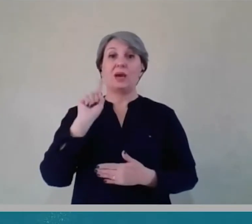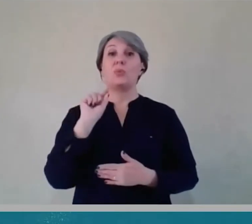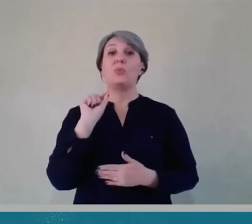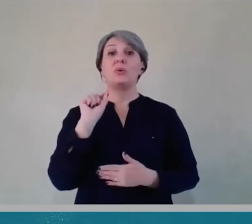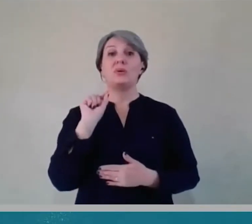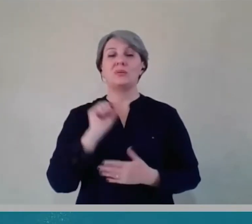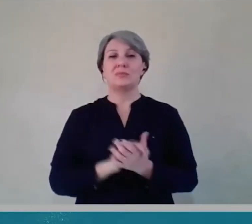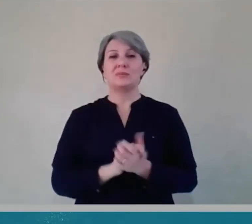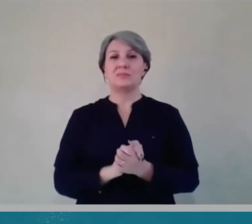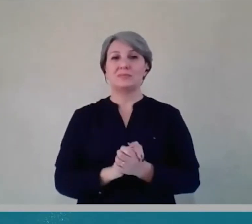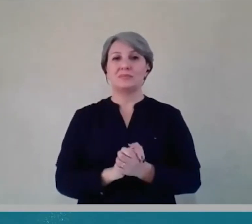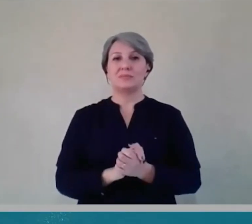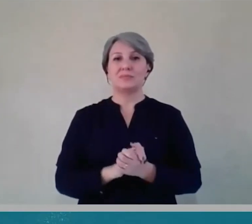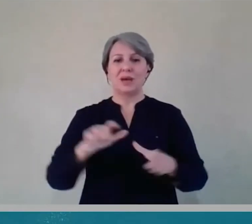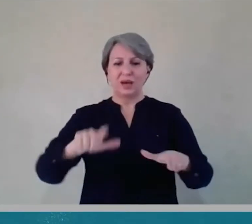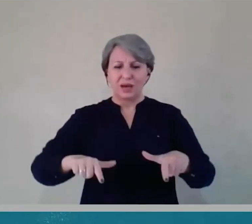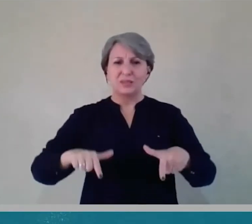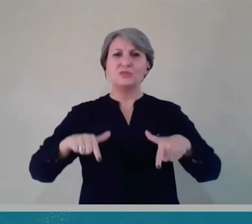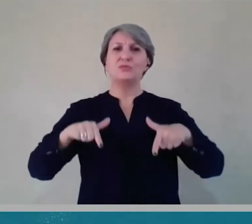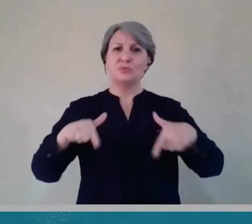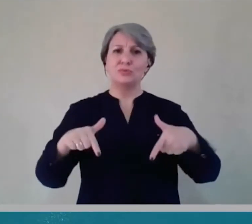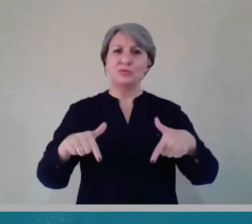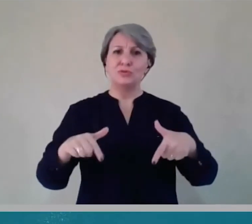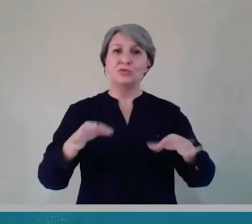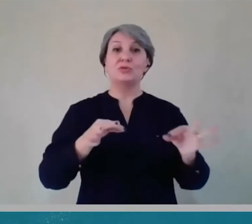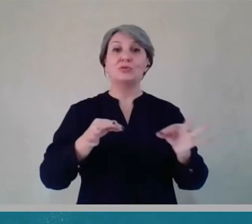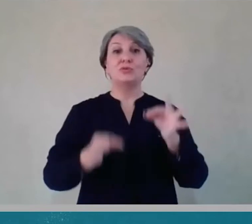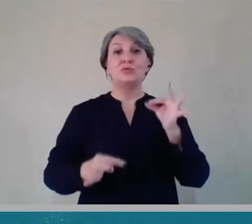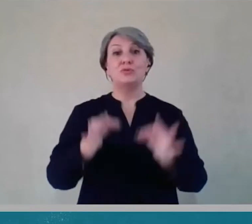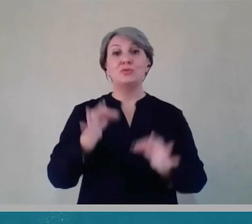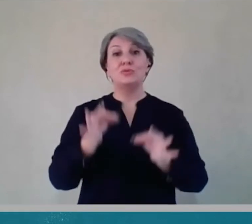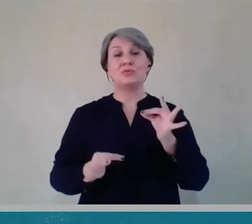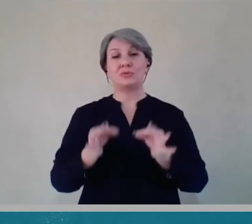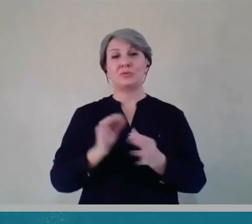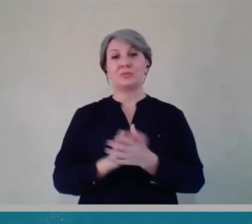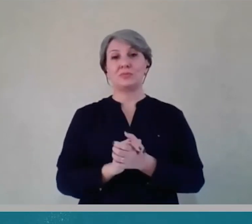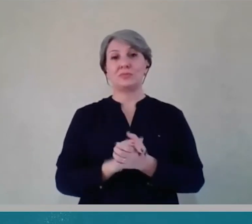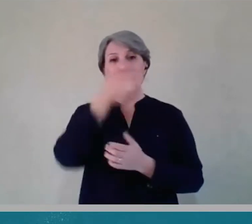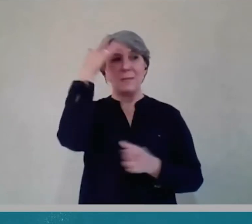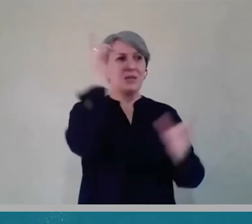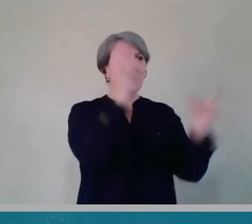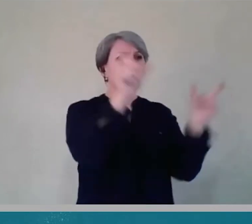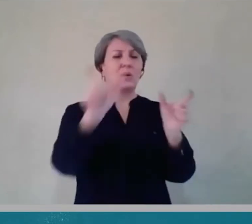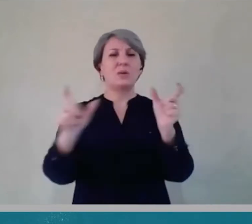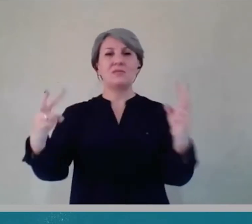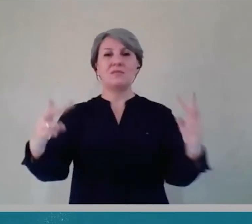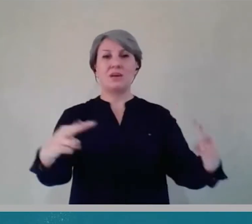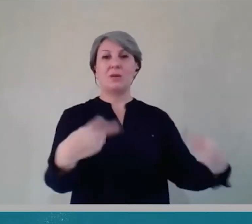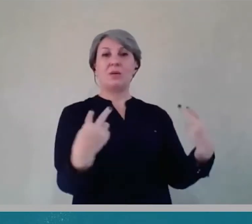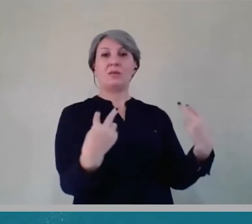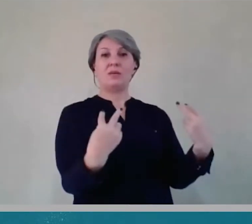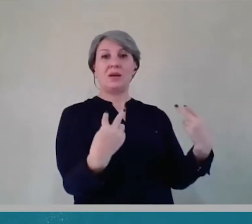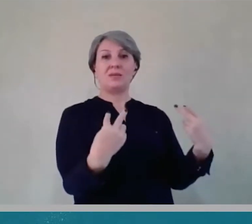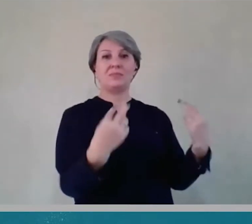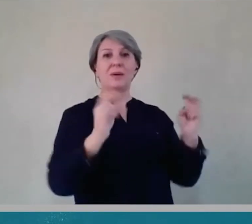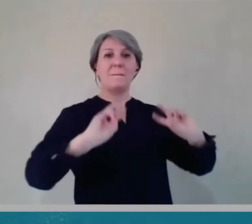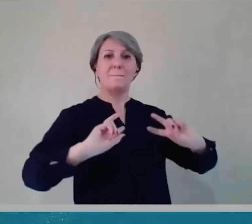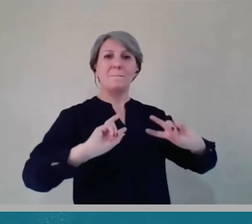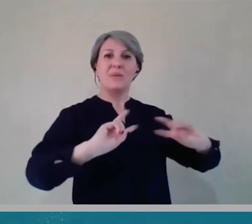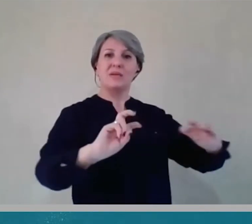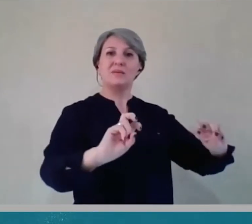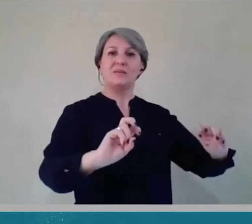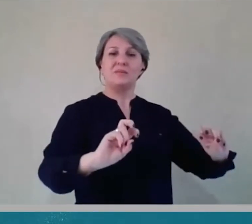As pessoas vão ver justiça. Não só Cristo, quando eu crio no Senhor Jesus, Cristo se tornou a minha